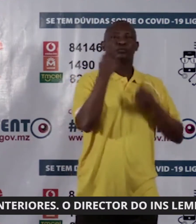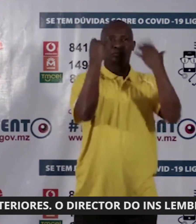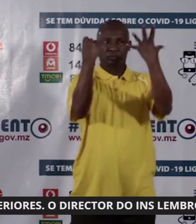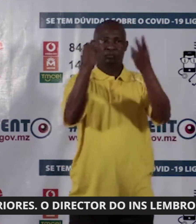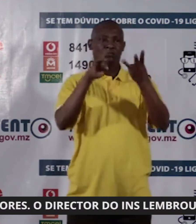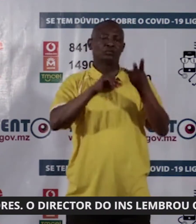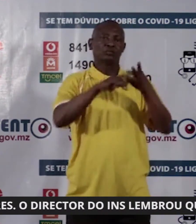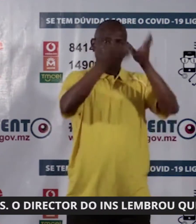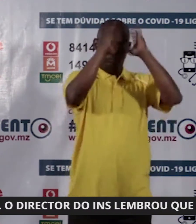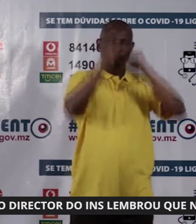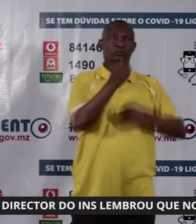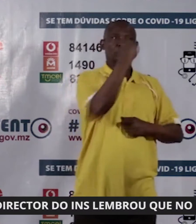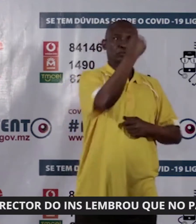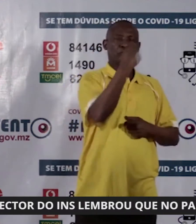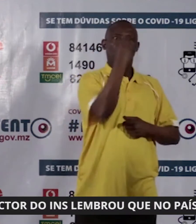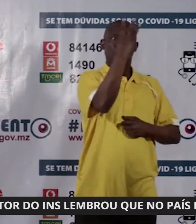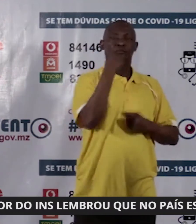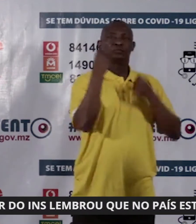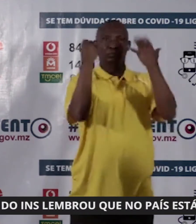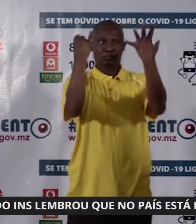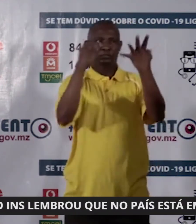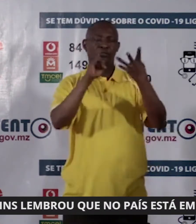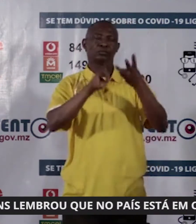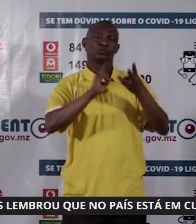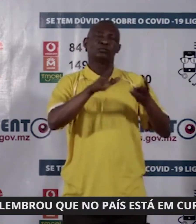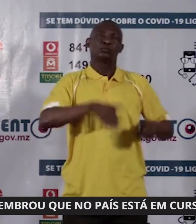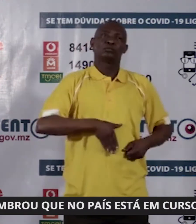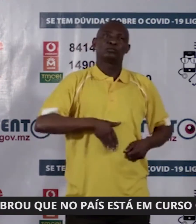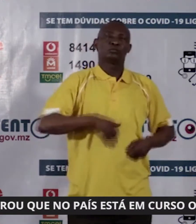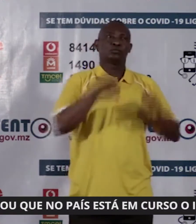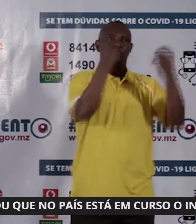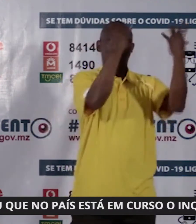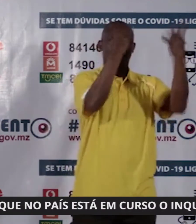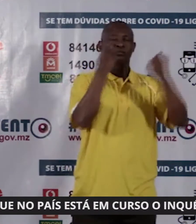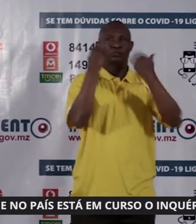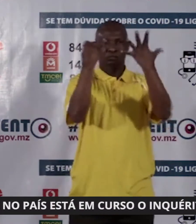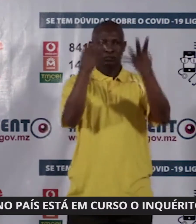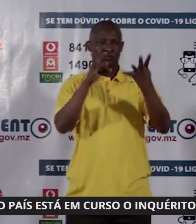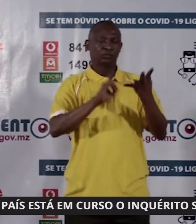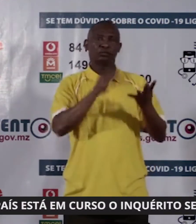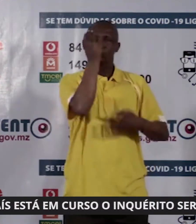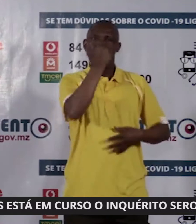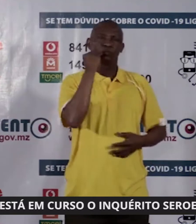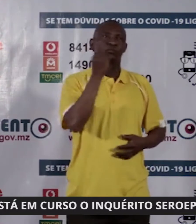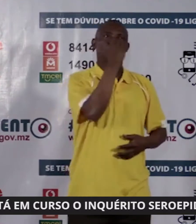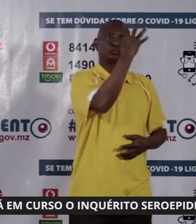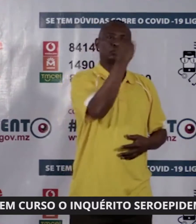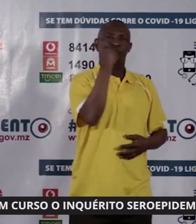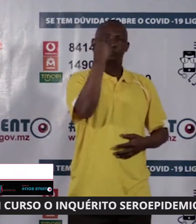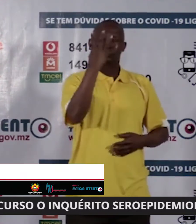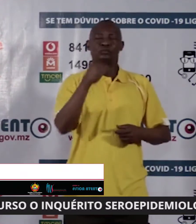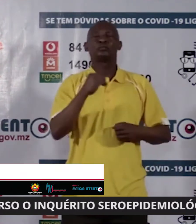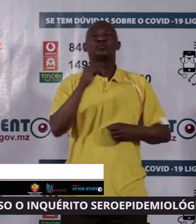Zambésia, 64 de Tete, 44 de Manica, 35 de